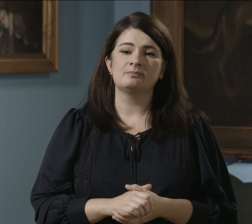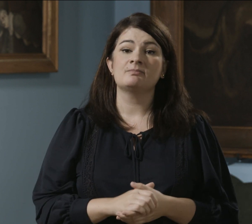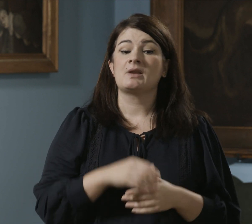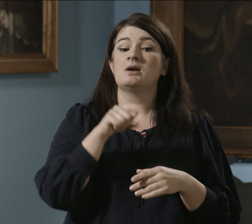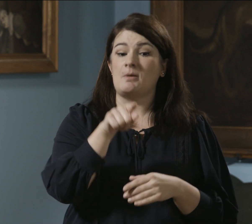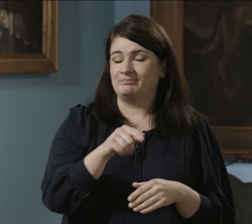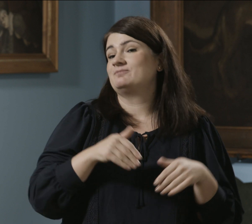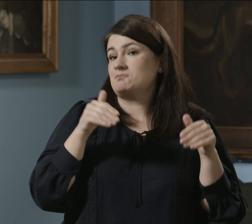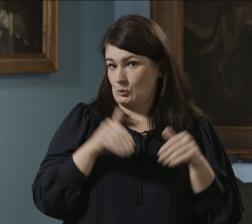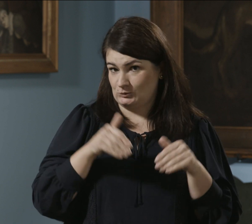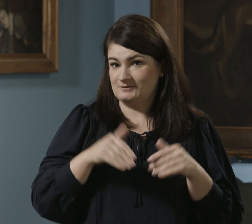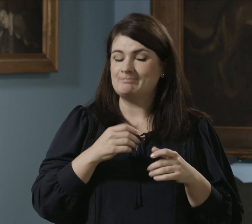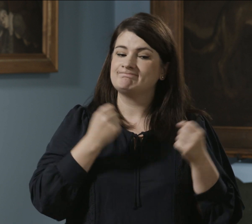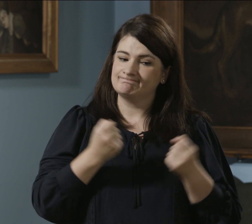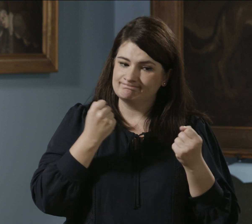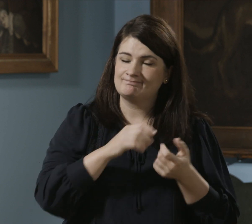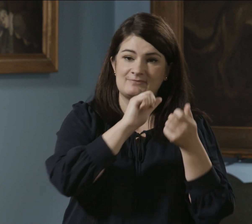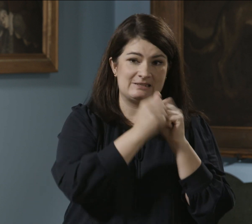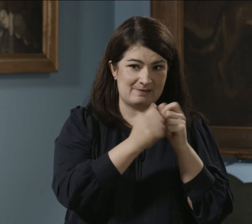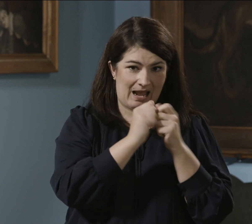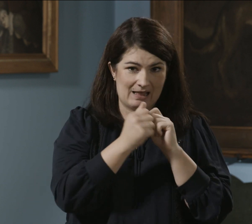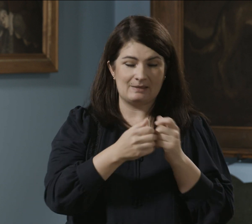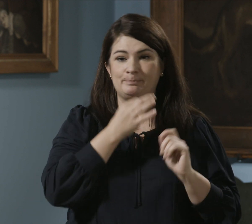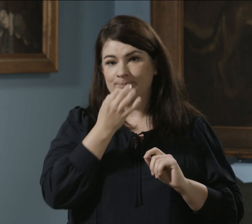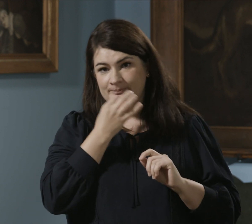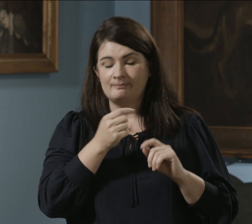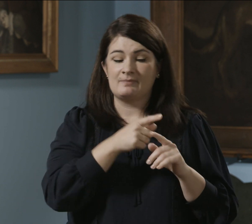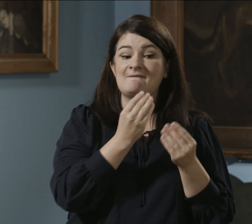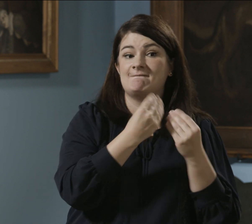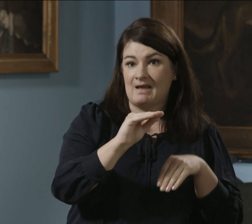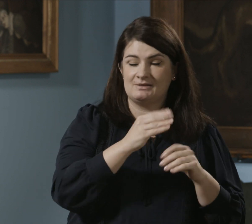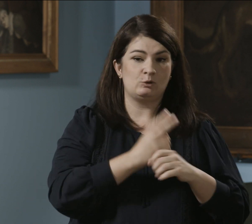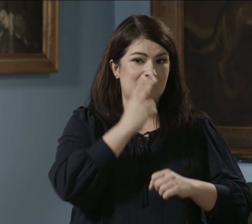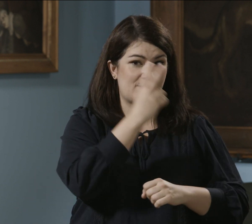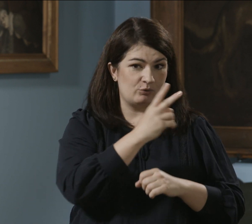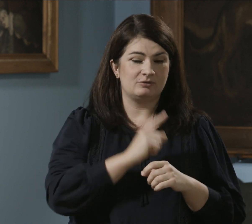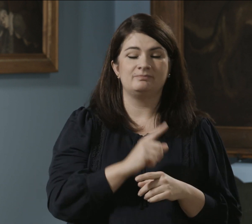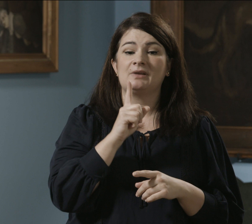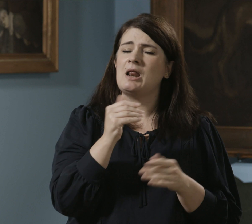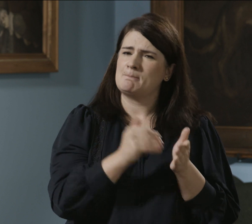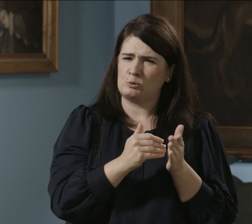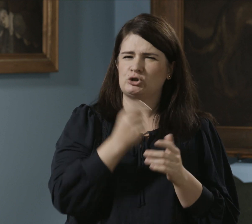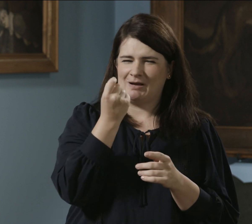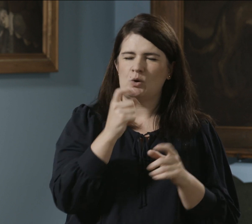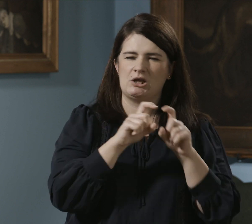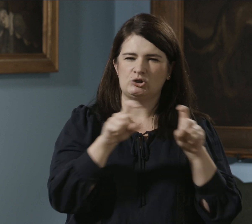Tam, gdzie to możliwe, staramy się zmieniać, ulepszać i zapewniać więcej dostępności, ale potrzebujemy trochę czasu.